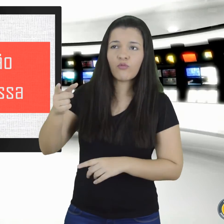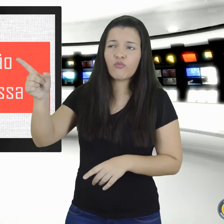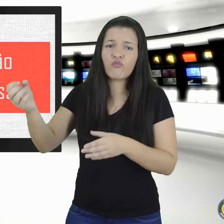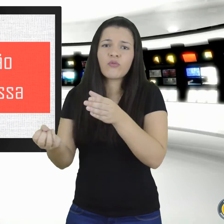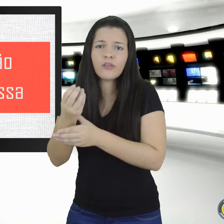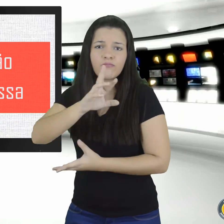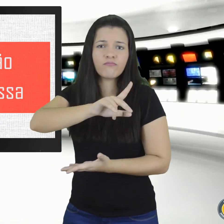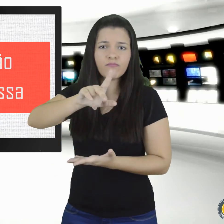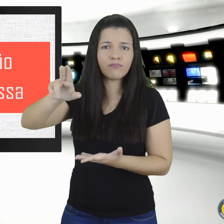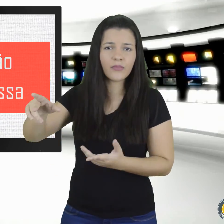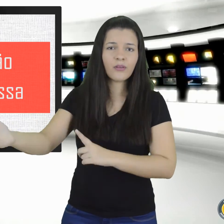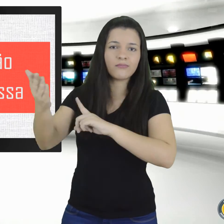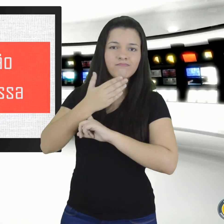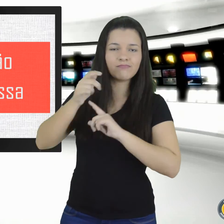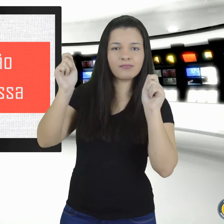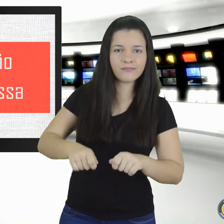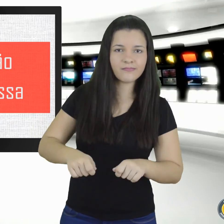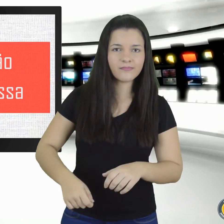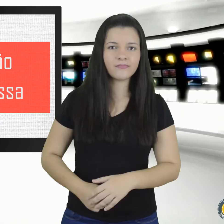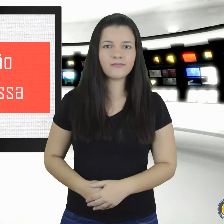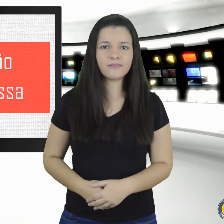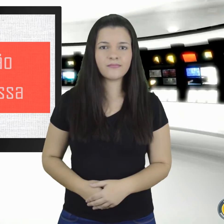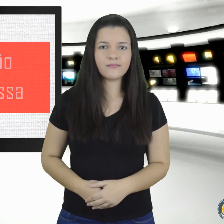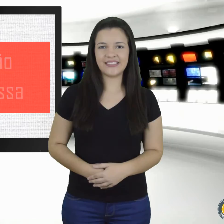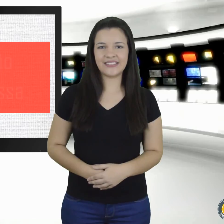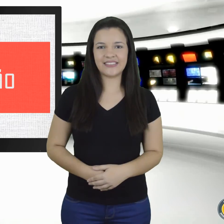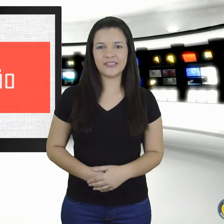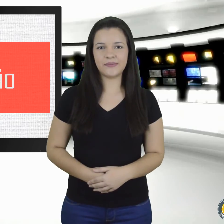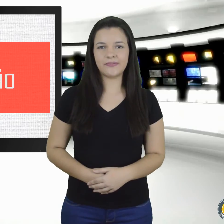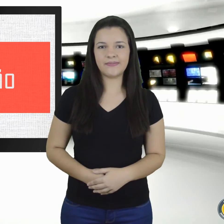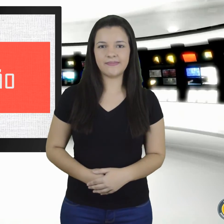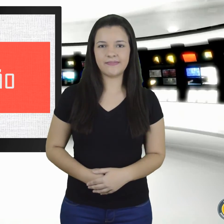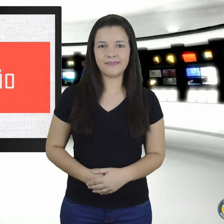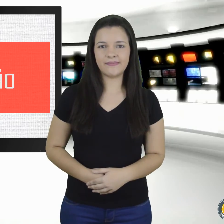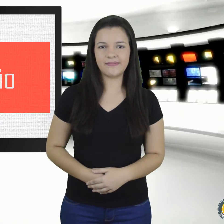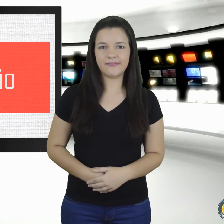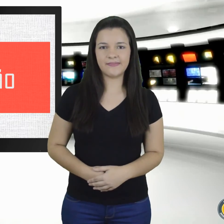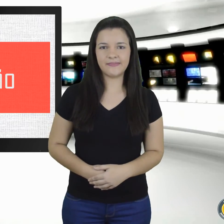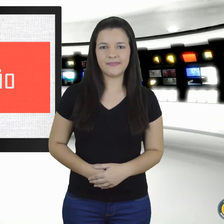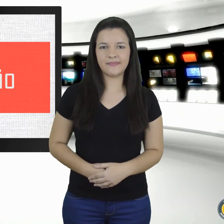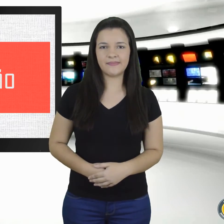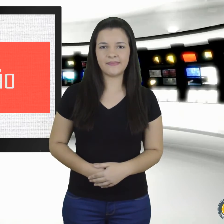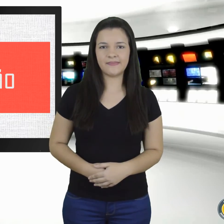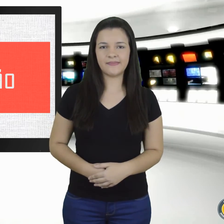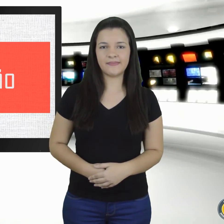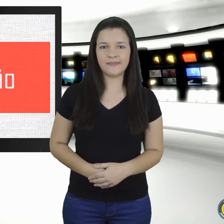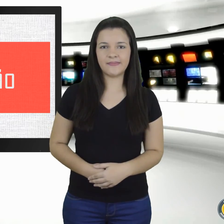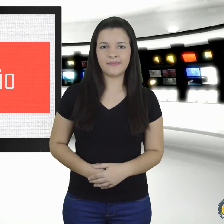Na contramão. Na contramão da maioria das instituições, a a ACID